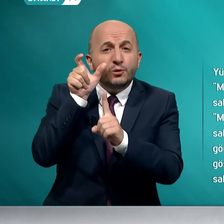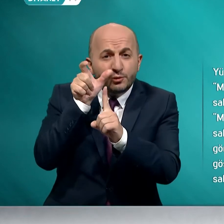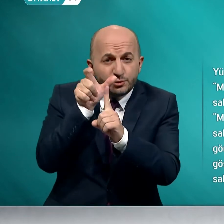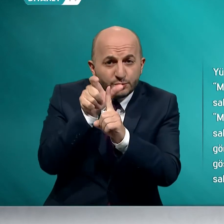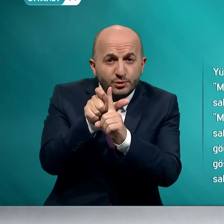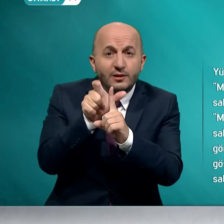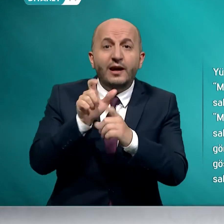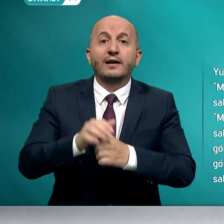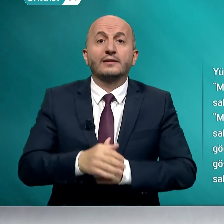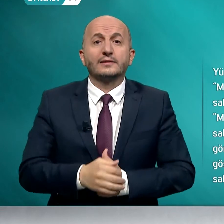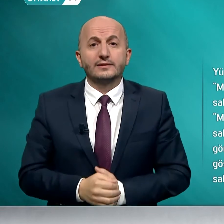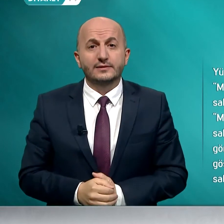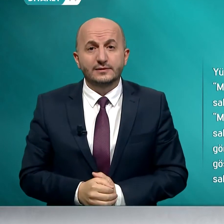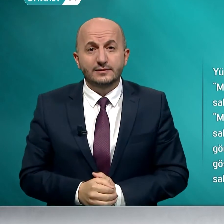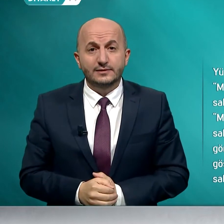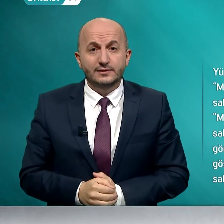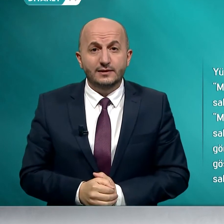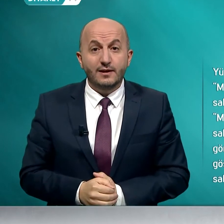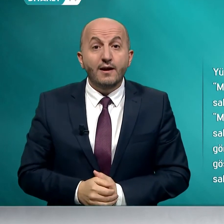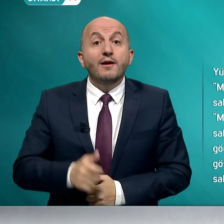ırzlarını korusunlar.